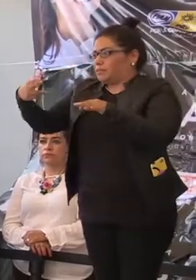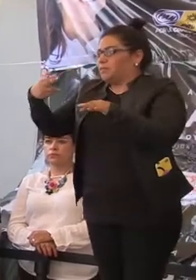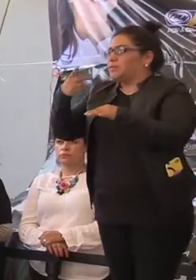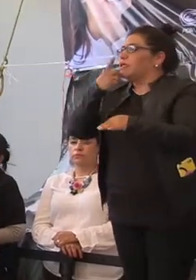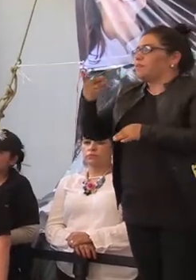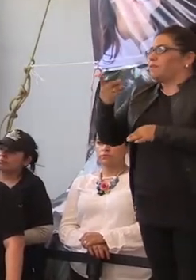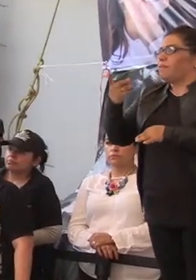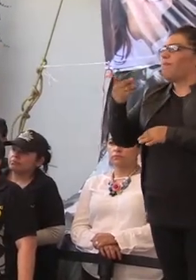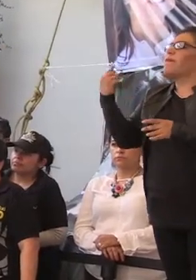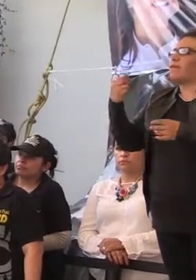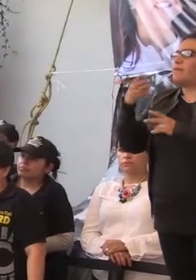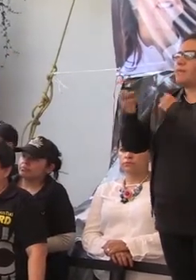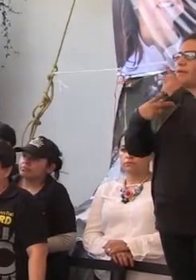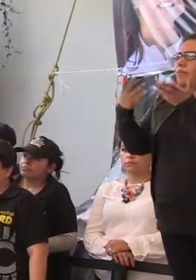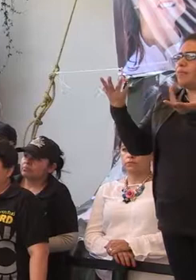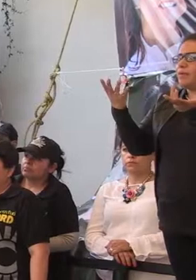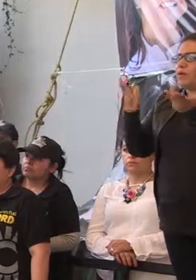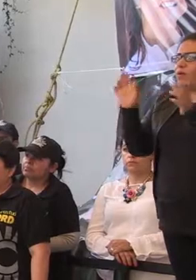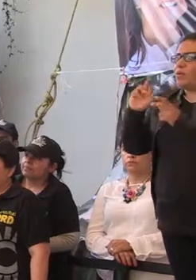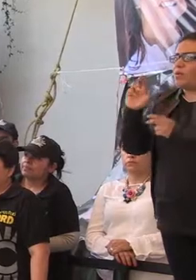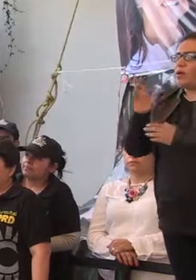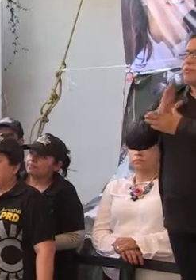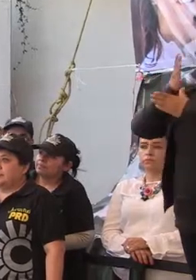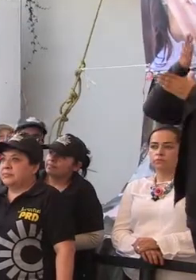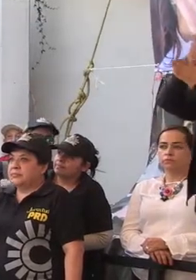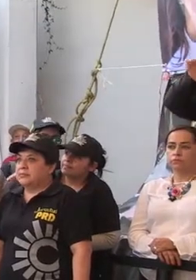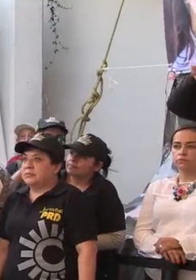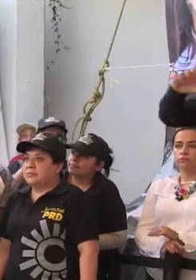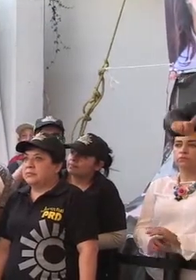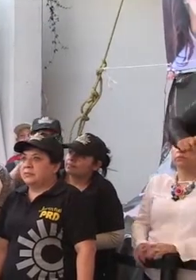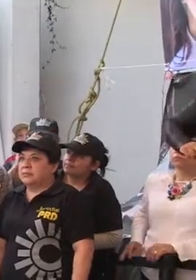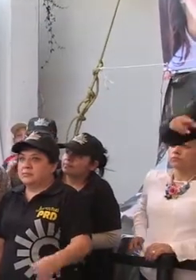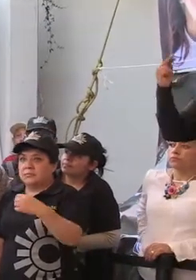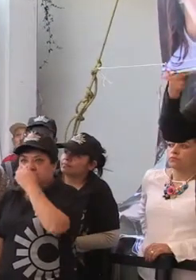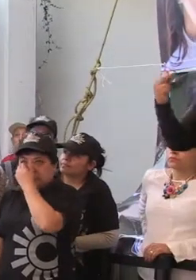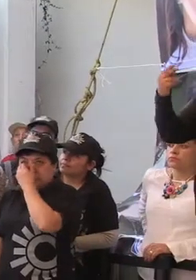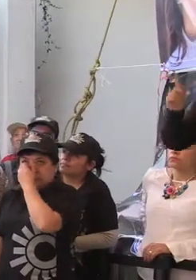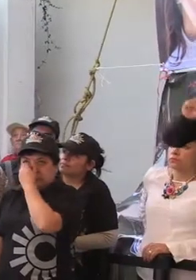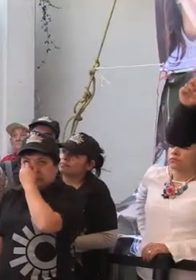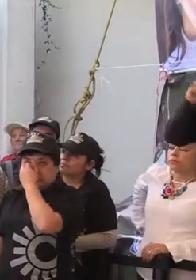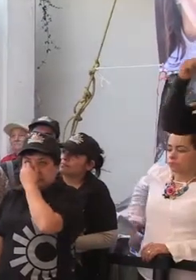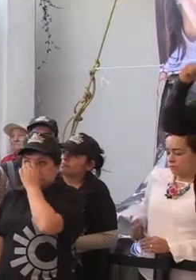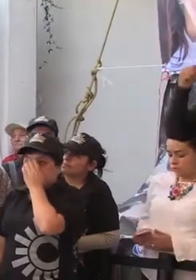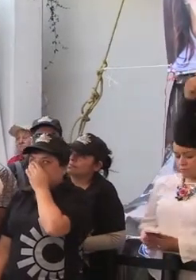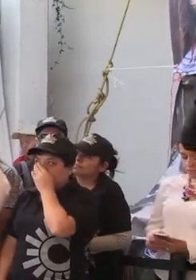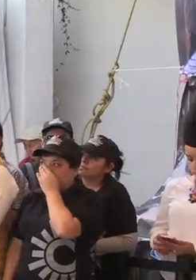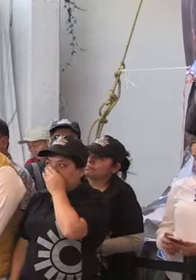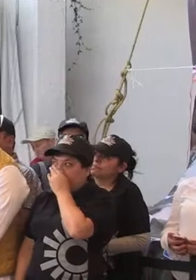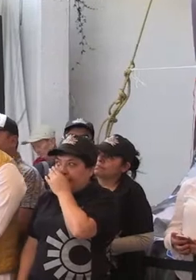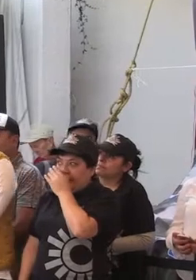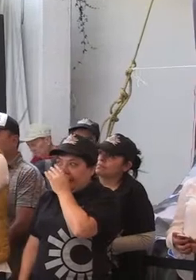vengo a decirles qué vamos a hacer cuando lleguemos al gobierno. Ustedes tienen problemas muy claramente